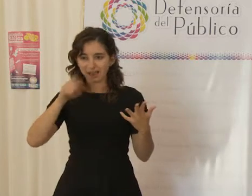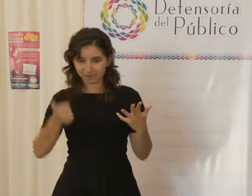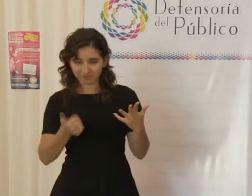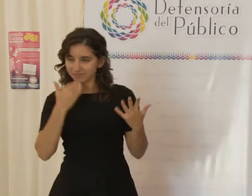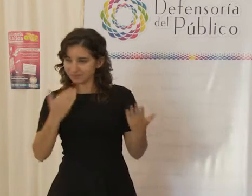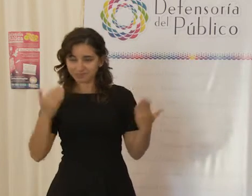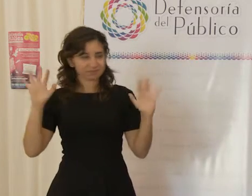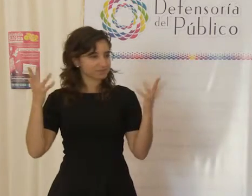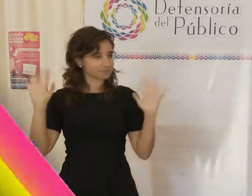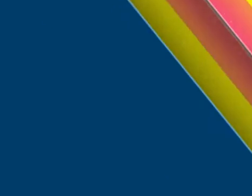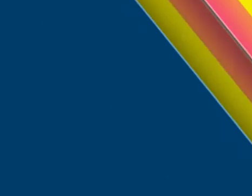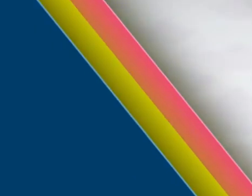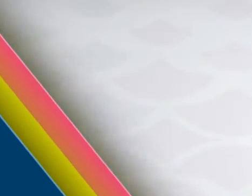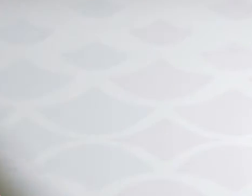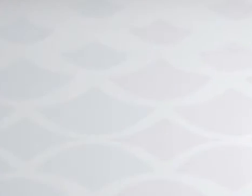gracias